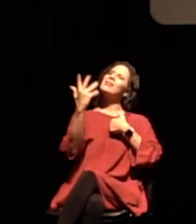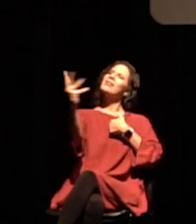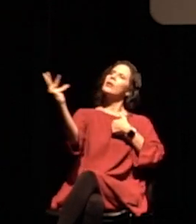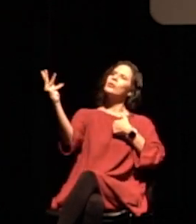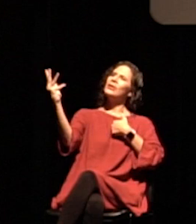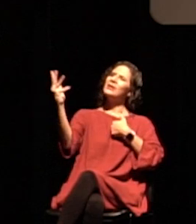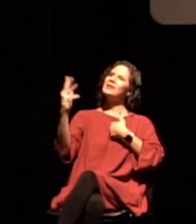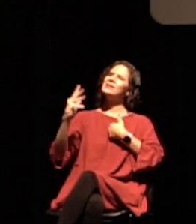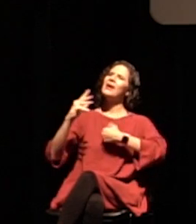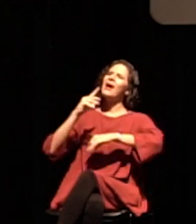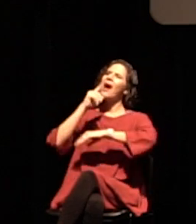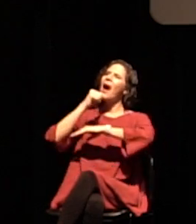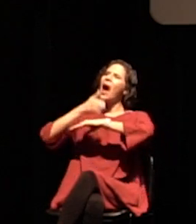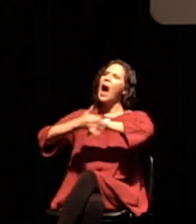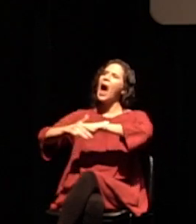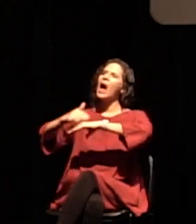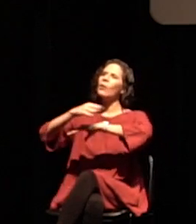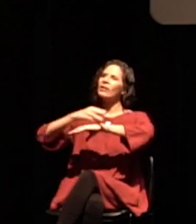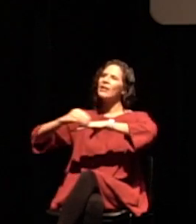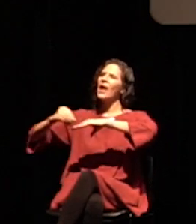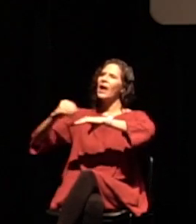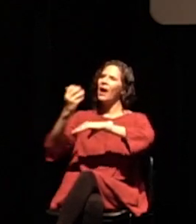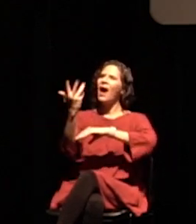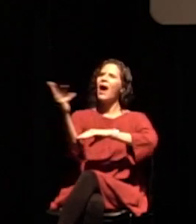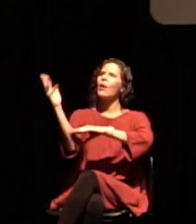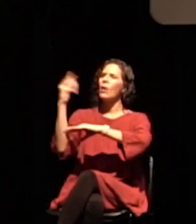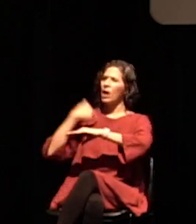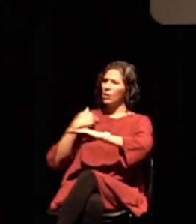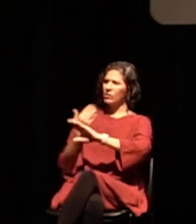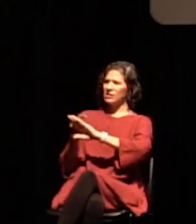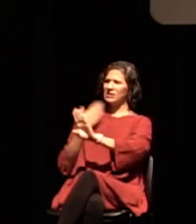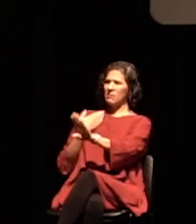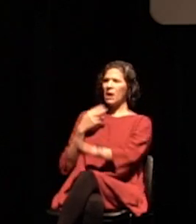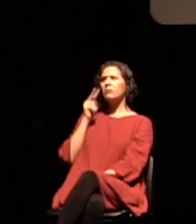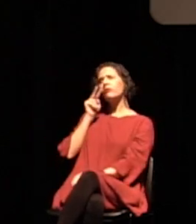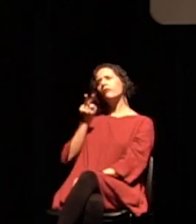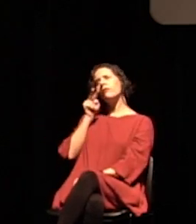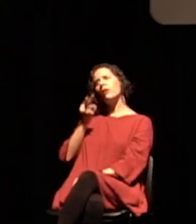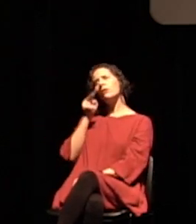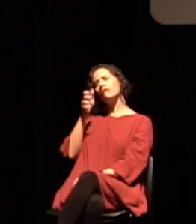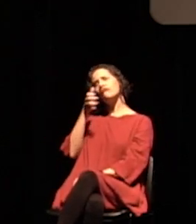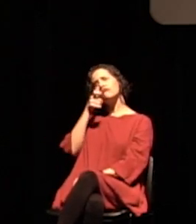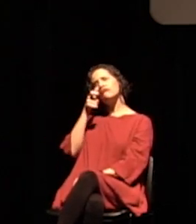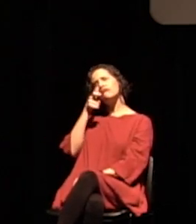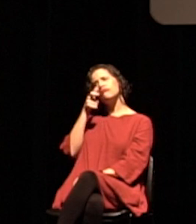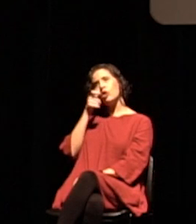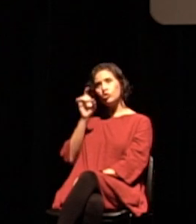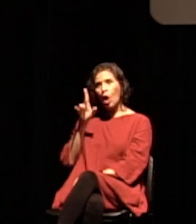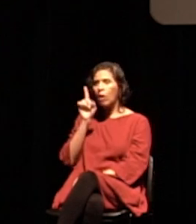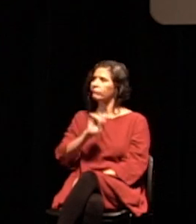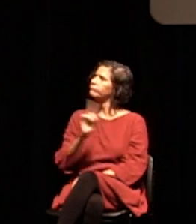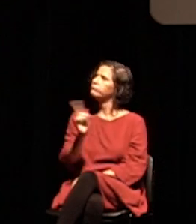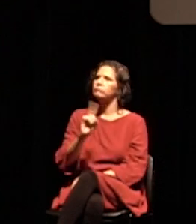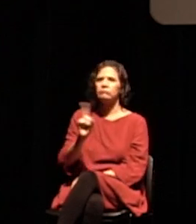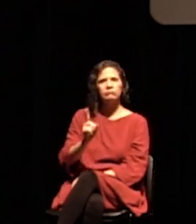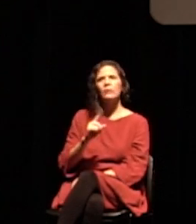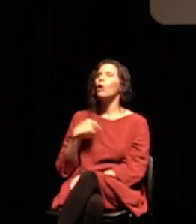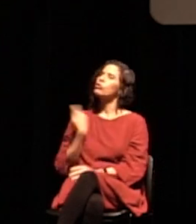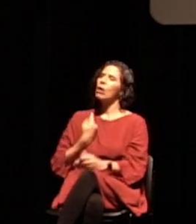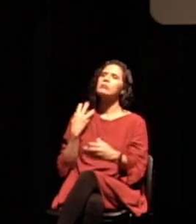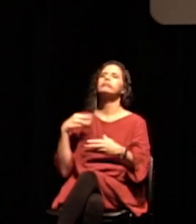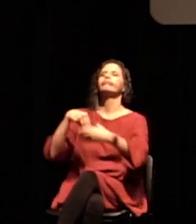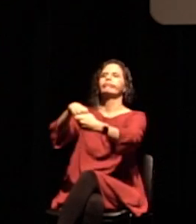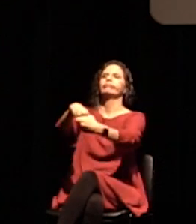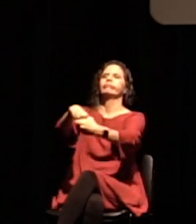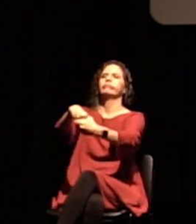fora, neste movimento dito até respeitoso de contemplação, que não é suficiente, por isso arrasamos a